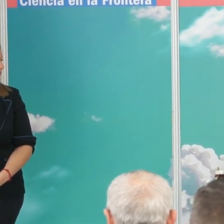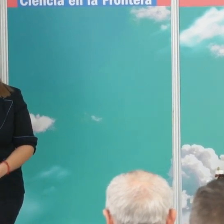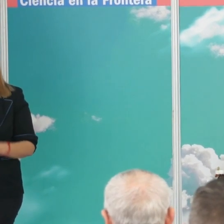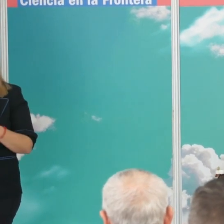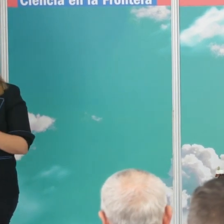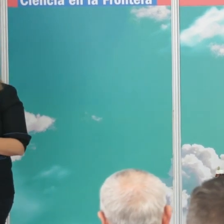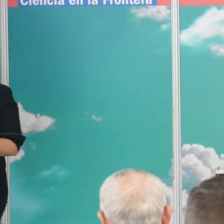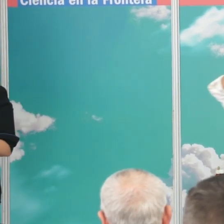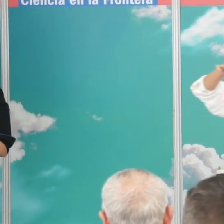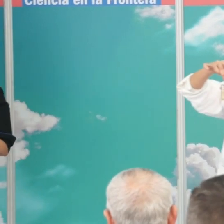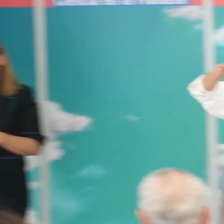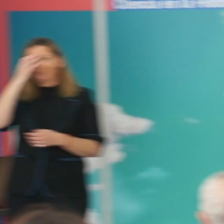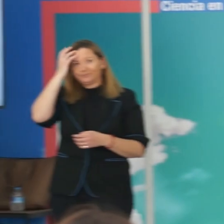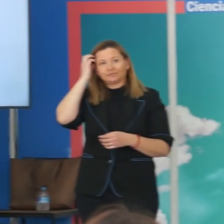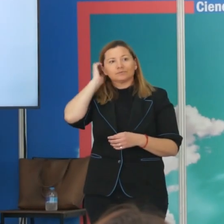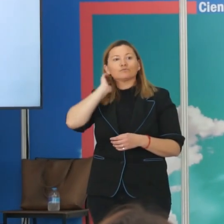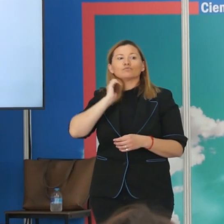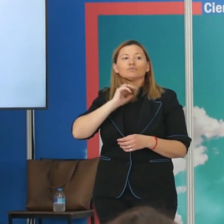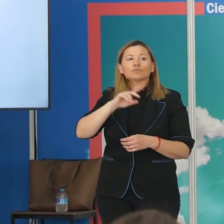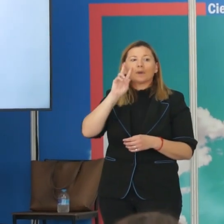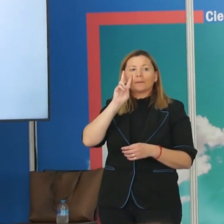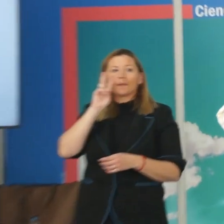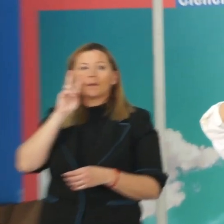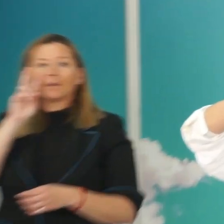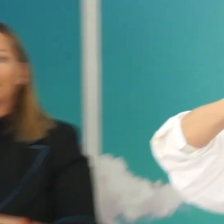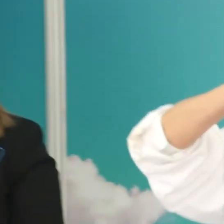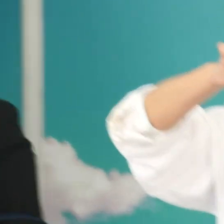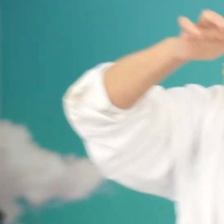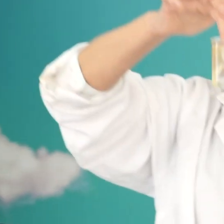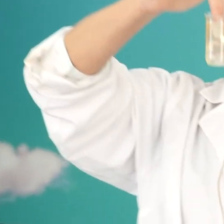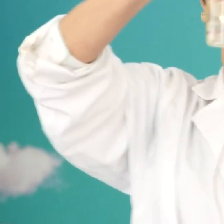Vale, vais viendo.